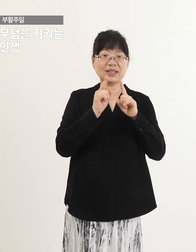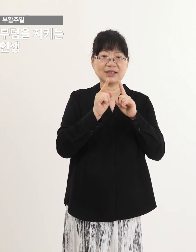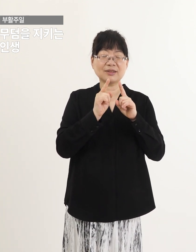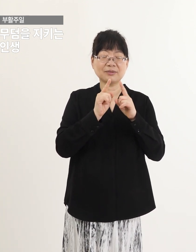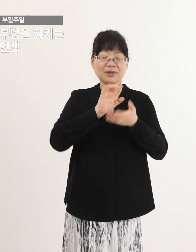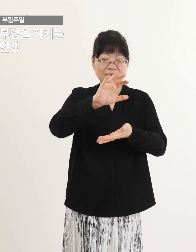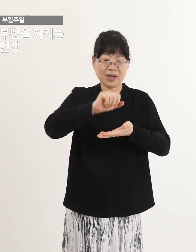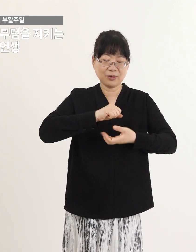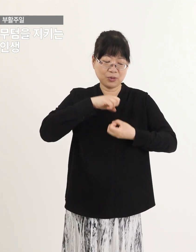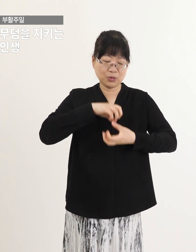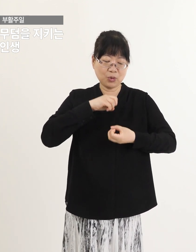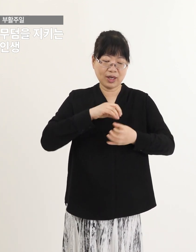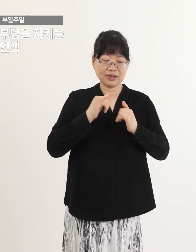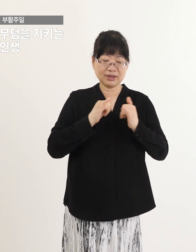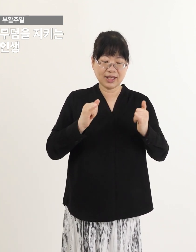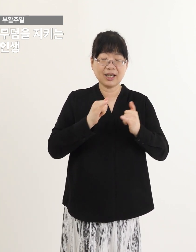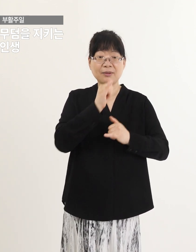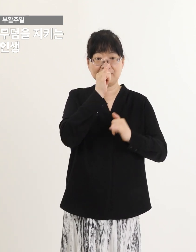있는가 하면